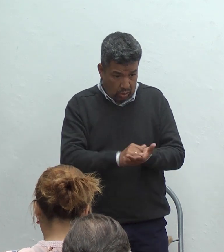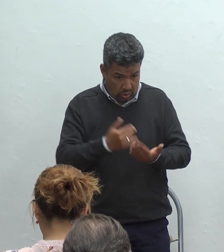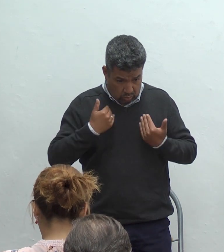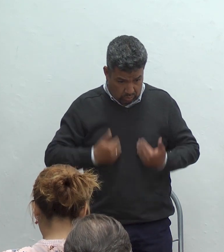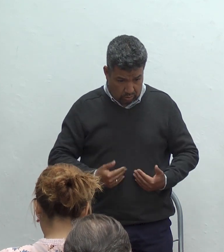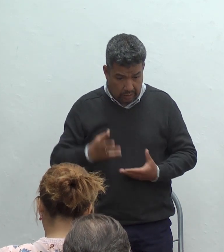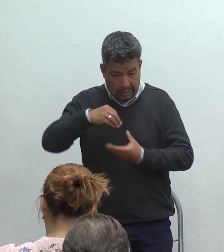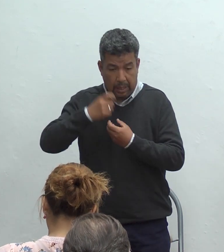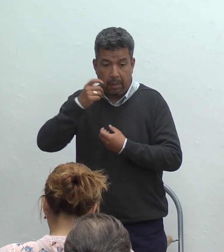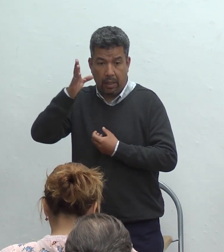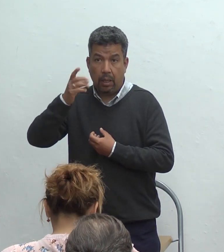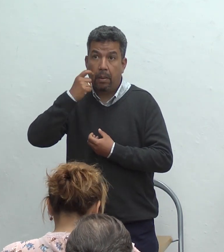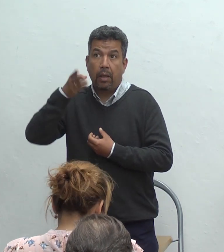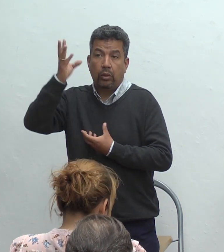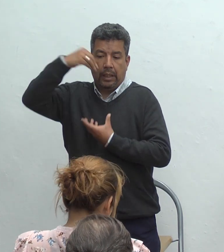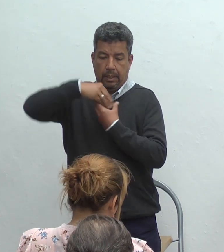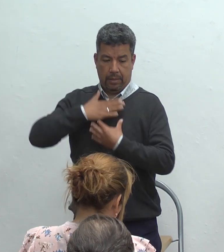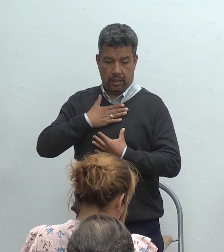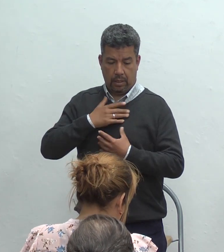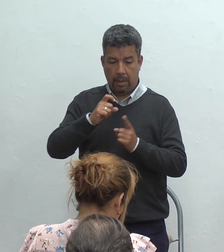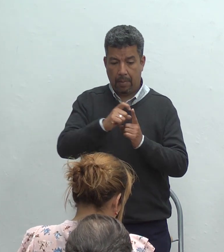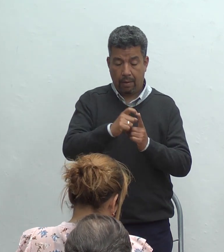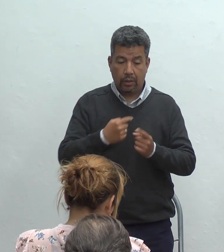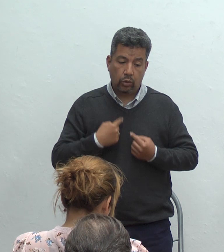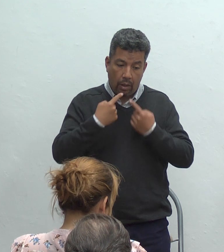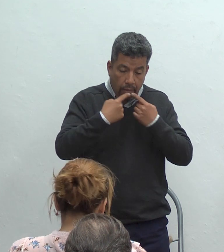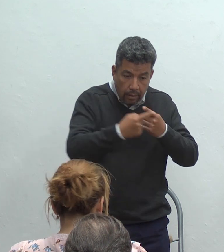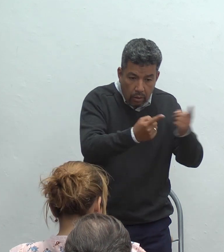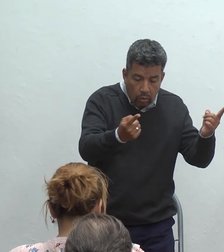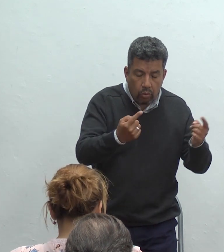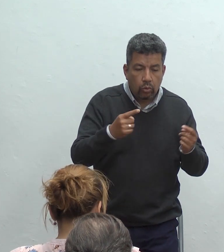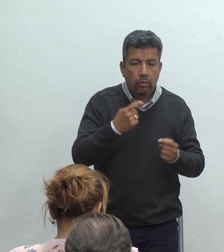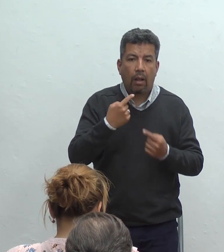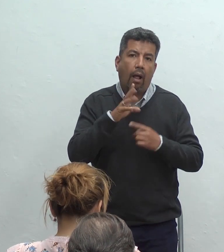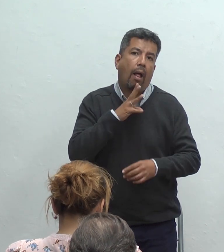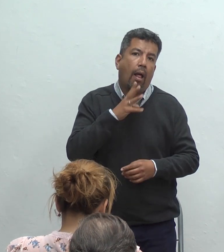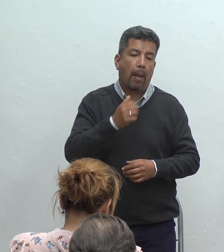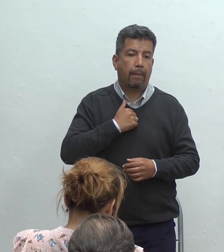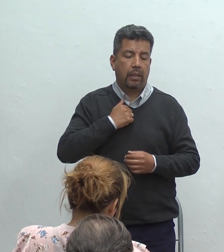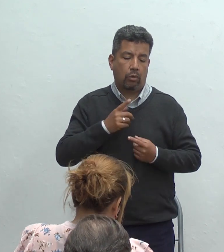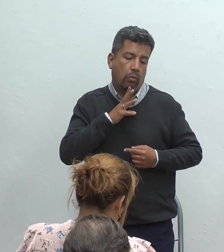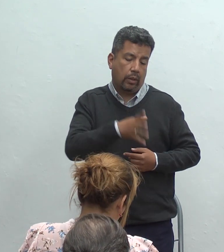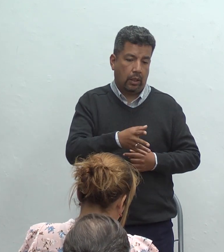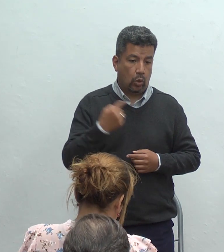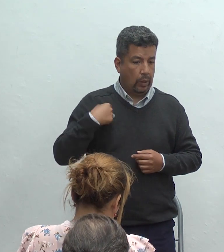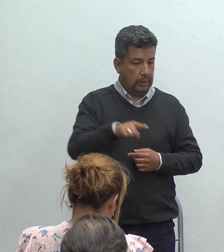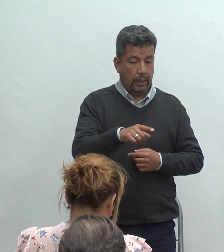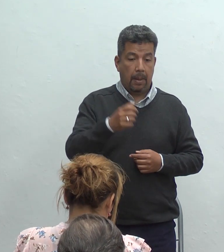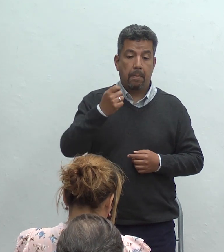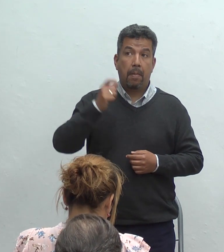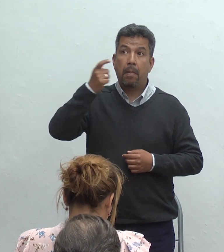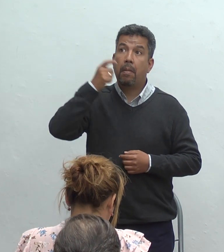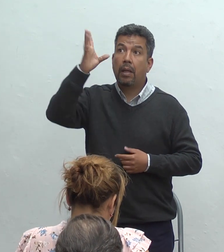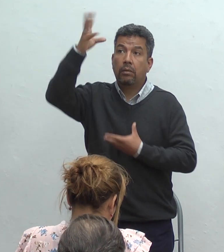soy en el Padre y el Padre en mí? Las palabras que yo os hablo, no las hablo por mi propia cuenta, sino que el Padre